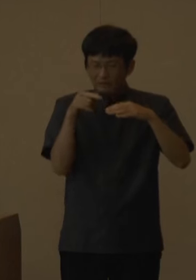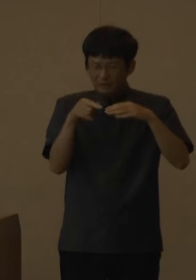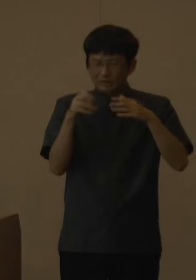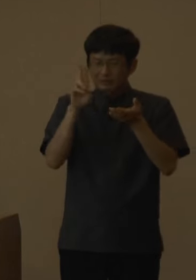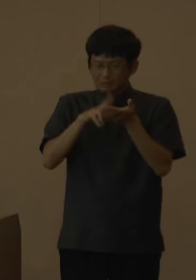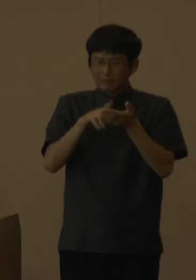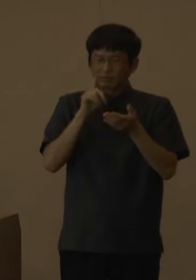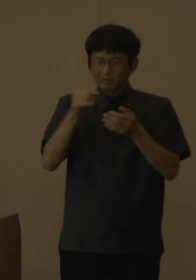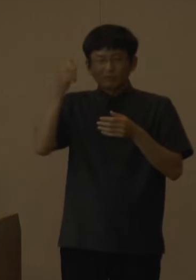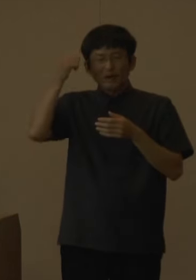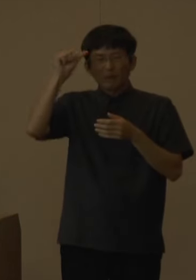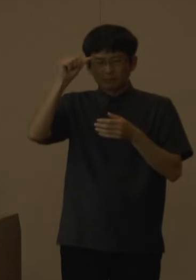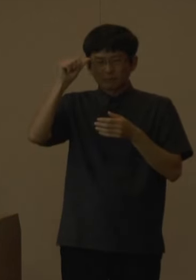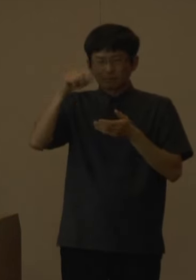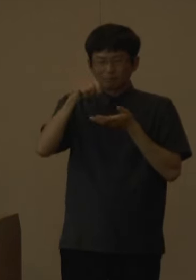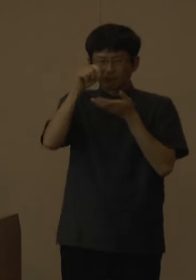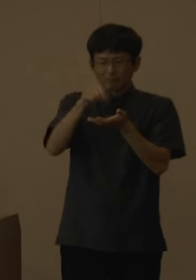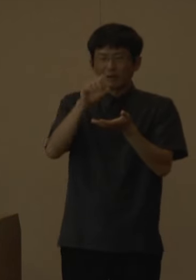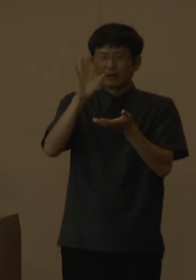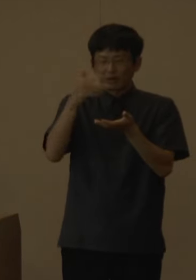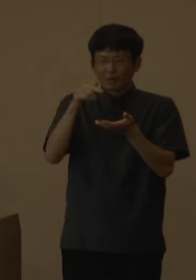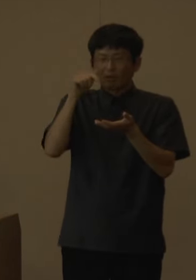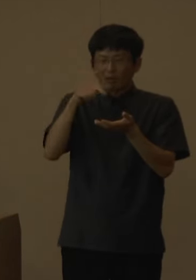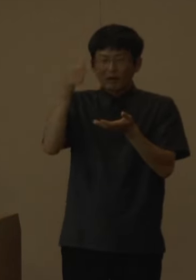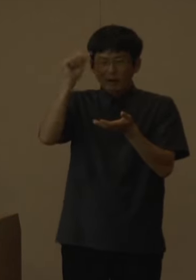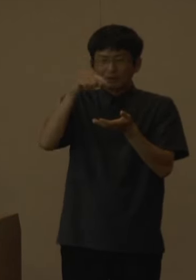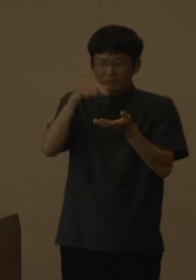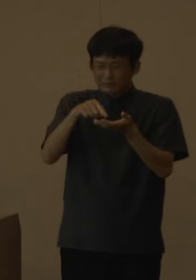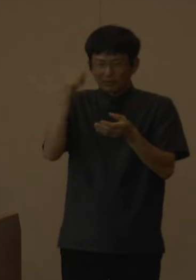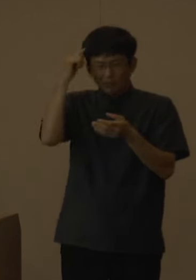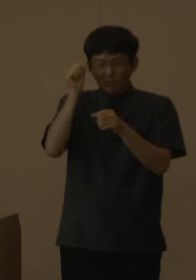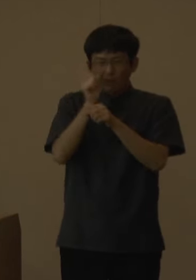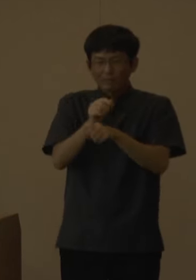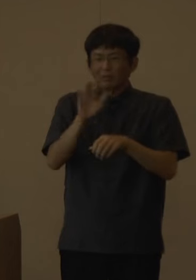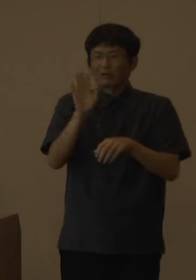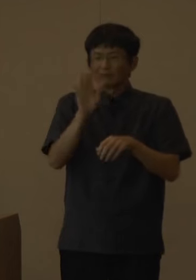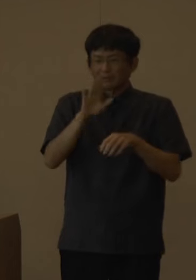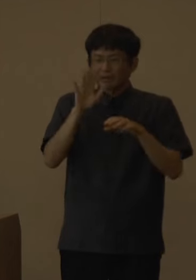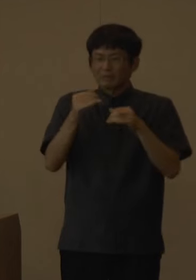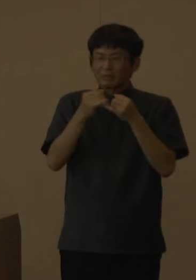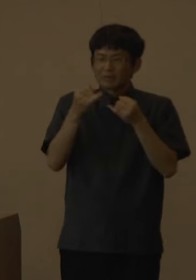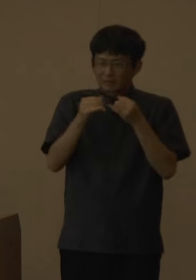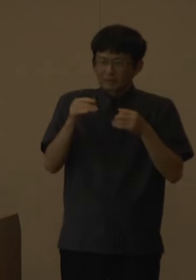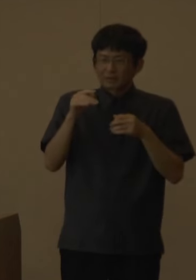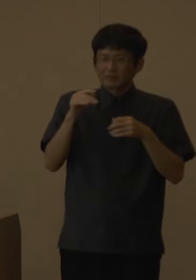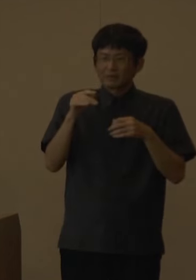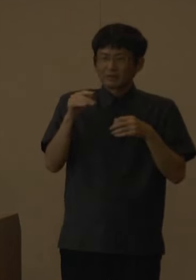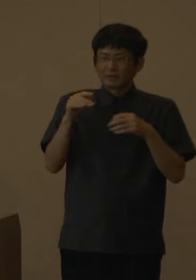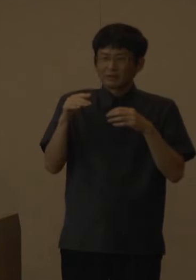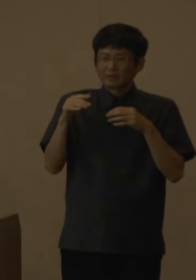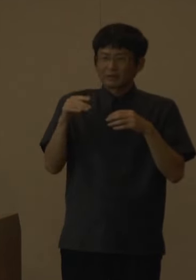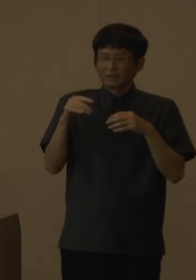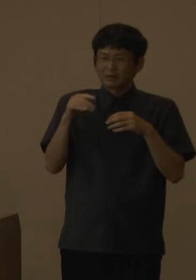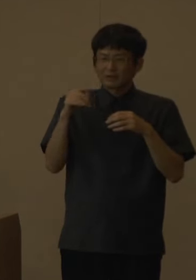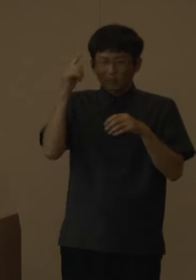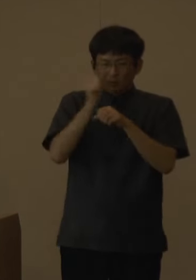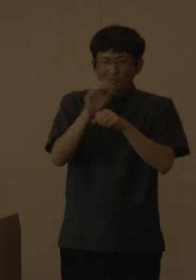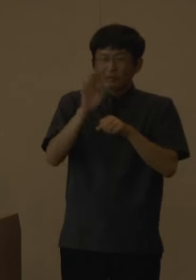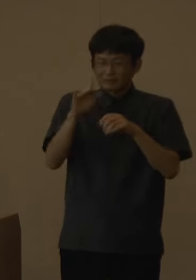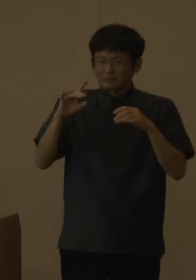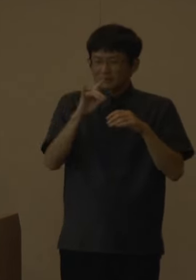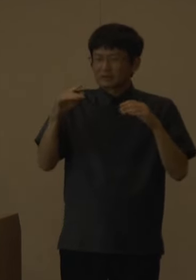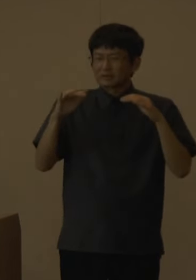わけですけれども、既存の案にこだわらず議論を今おっしゃったみたいに十分調整するという中で既存の案にこだわらず議論を